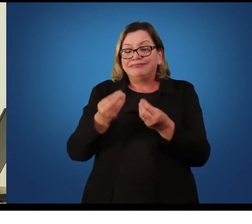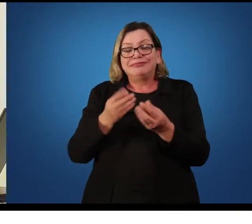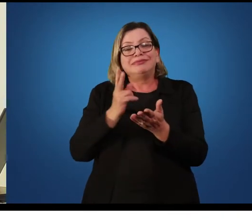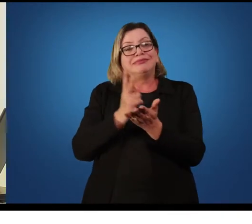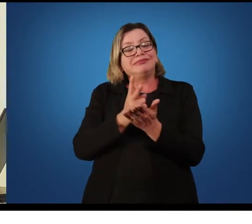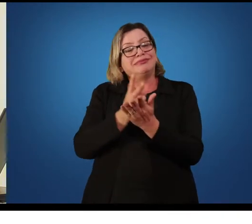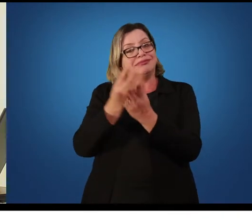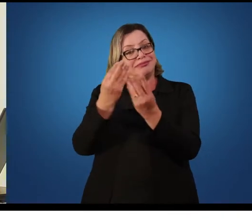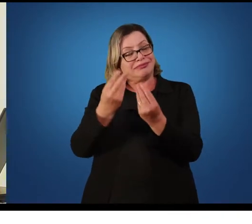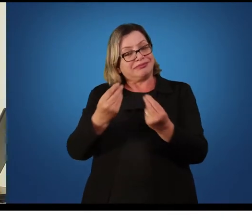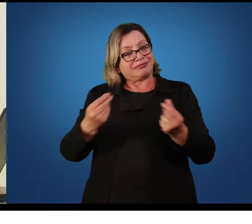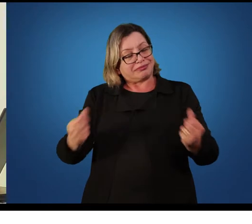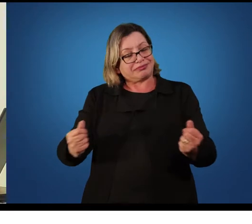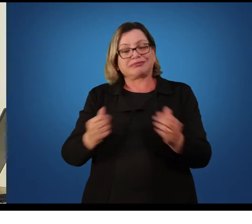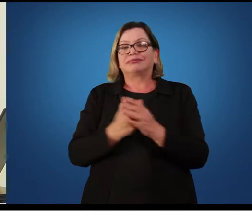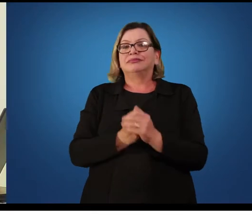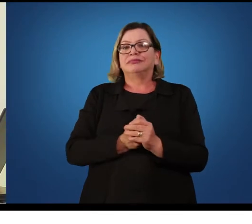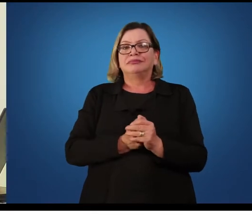esse processo.